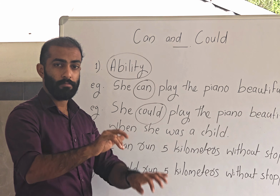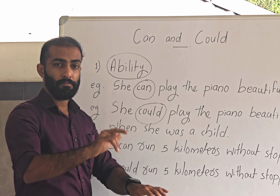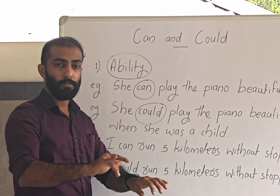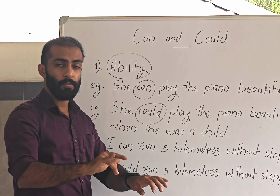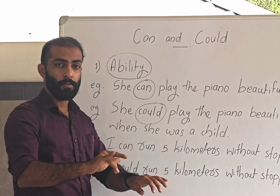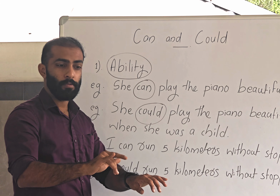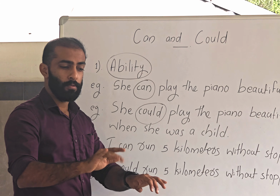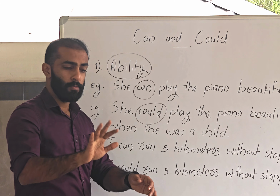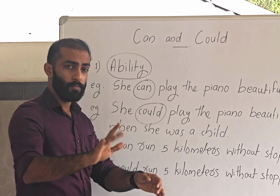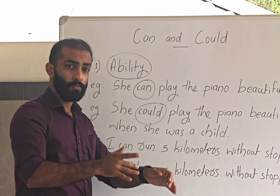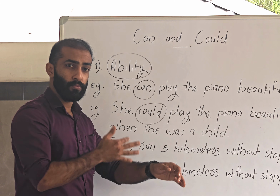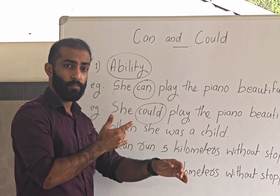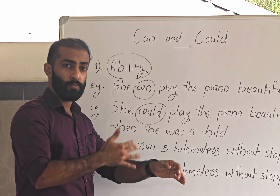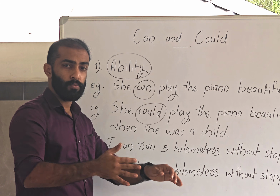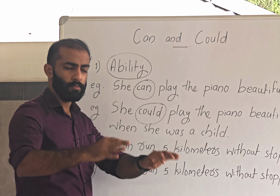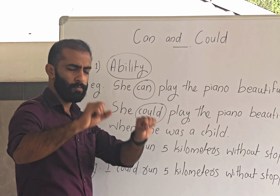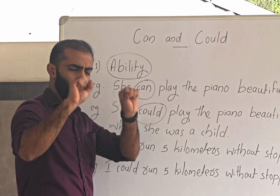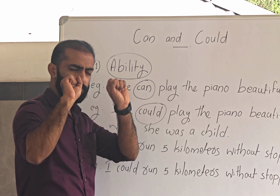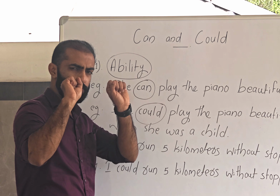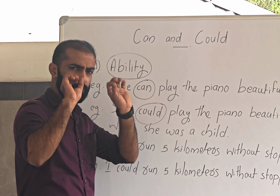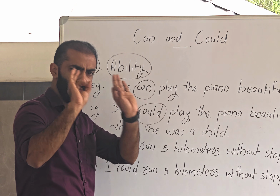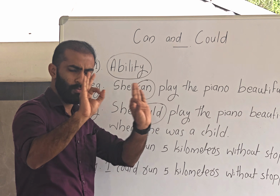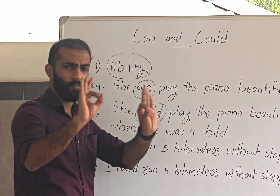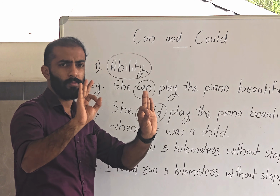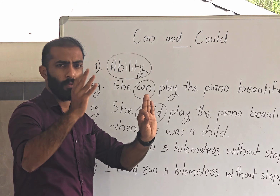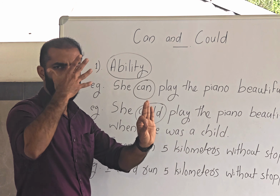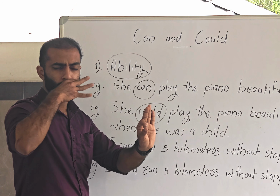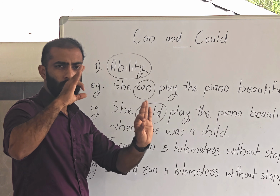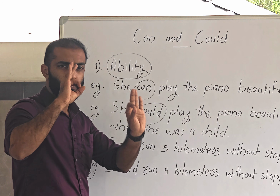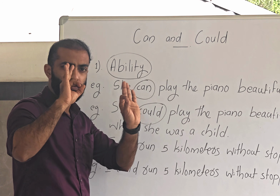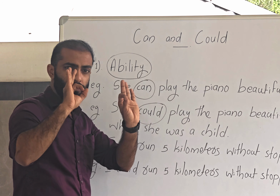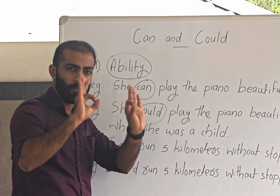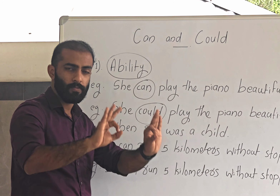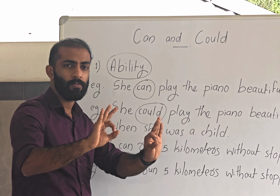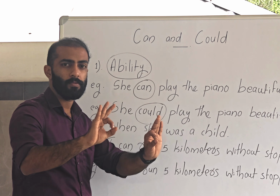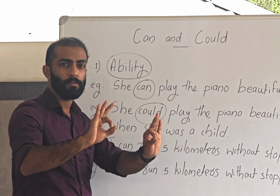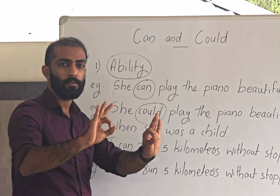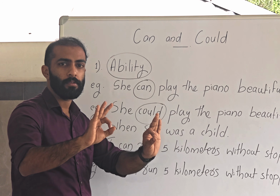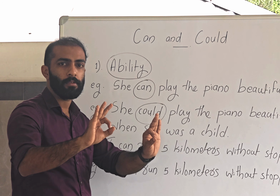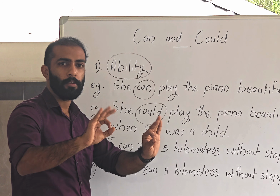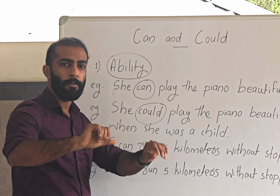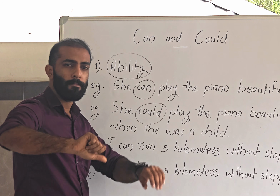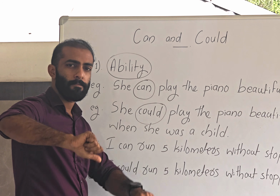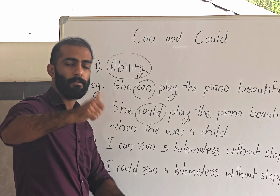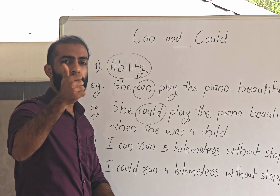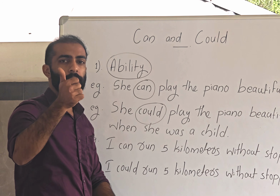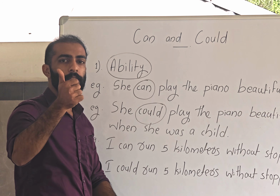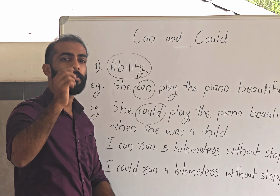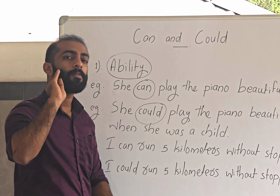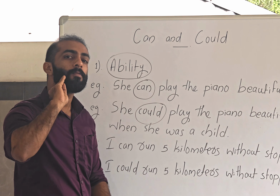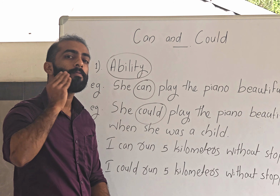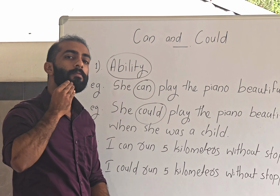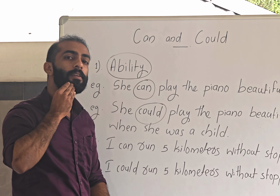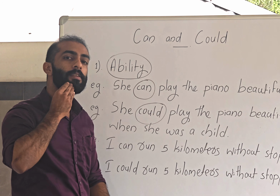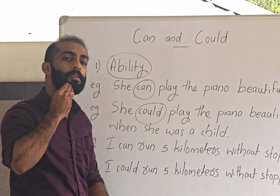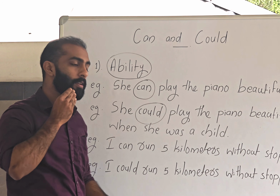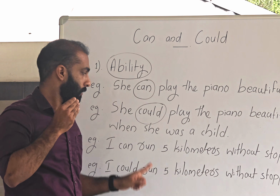ചെറുതായിരുന്നപ്പോൾ അതിന് കഴിയുമായിരുന്നു. എന്നാൽ അതിന് ഇപ്പോൾ കഴിയുമോ? അതിന് ഉറപ്പൊന്നുമില്ല. ഒരു പക്ഷെ കഴിയുമായിരിക്കാം, ഒരു